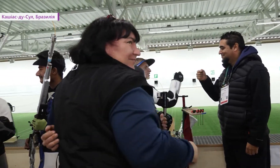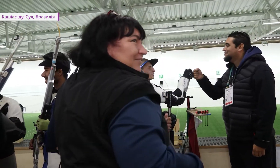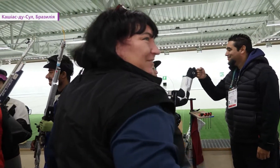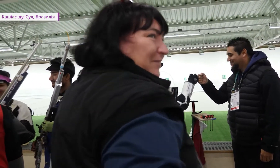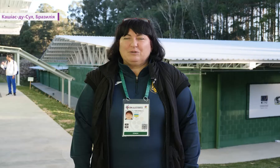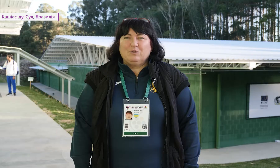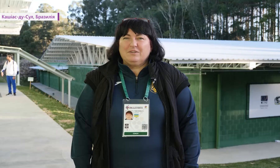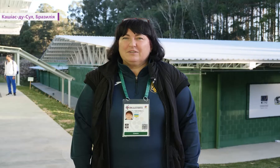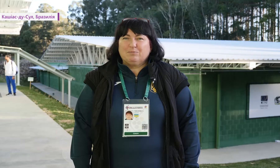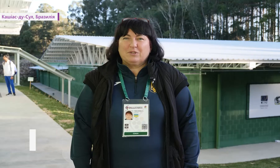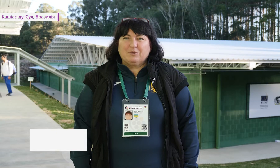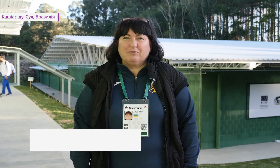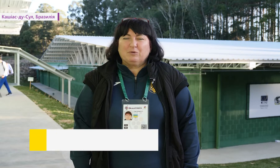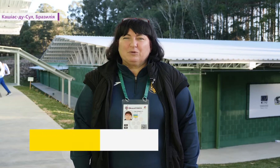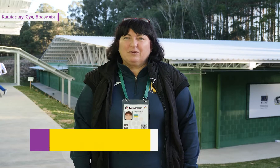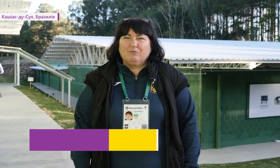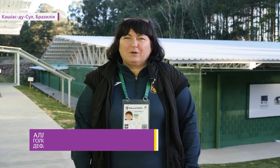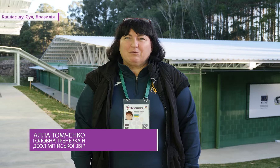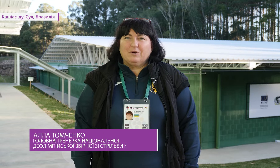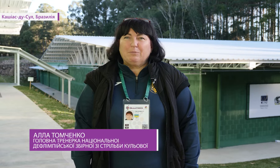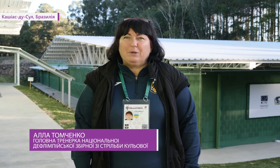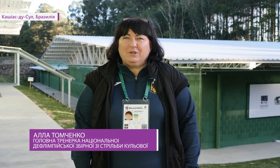суперників. Сьогодні спортсмени виконували вправу ГП-мікс.